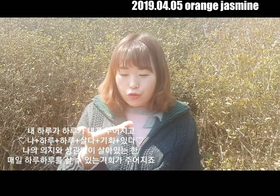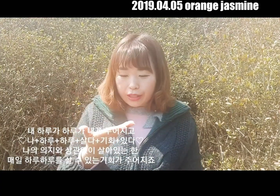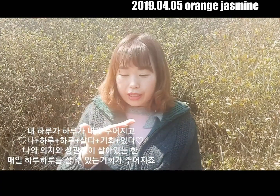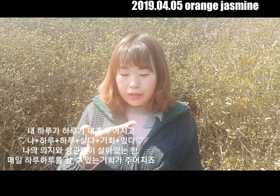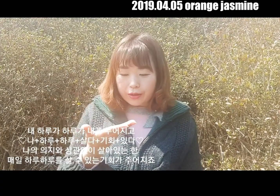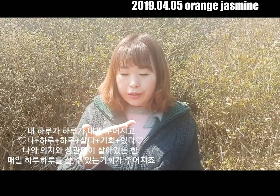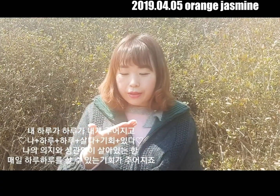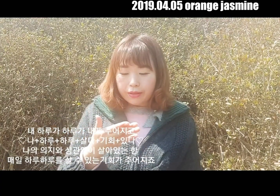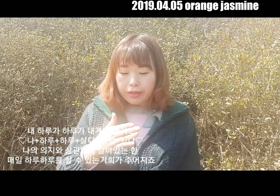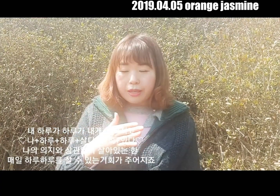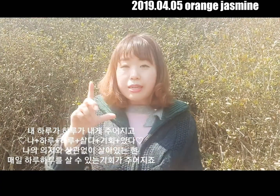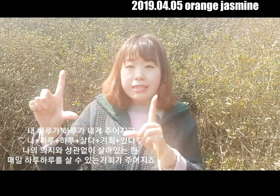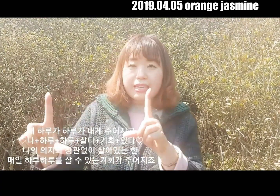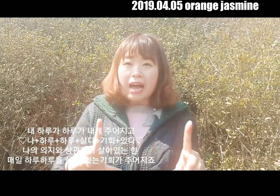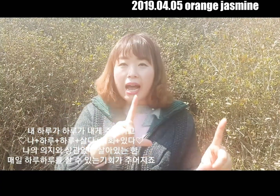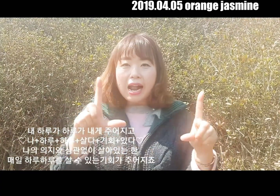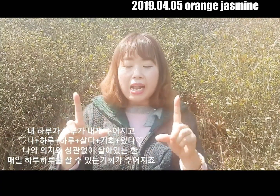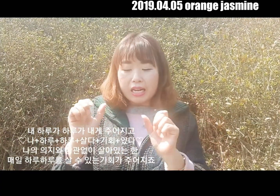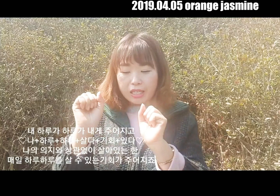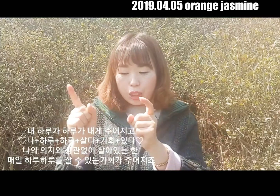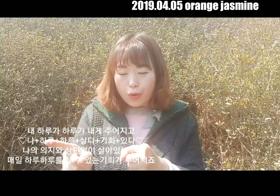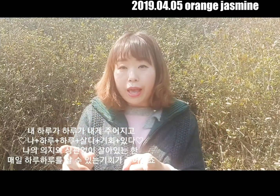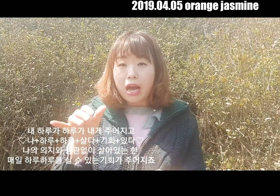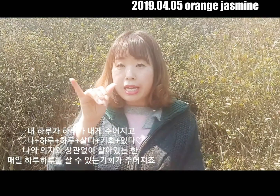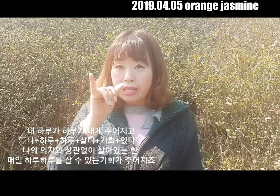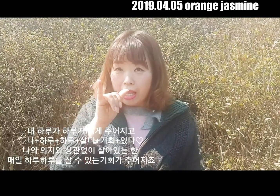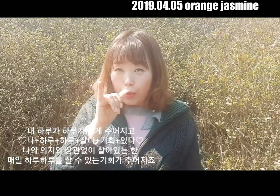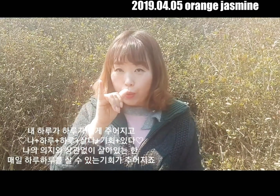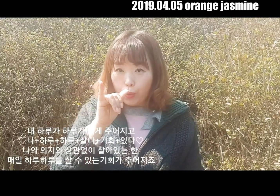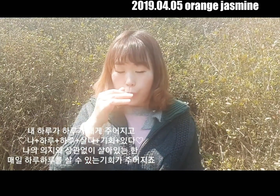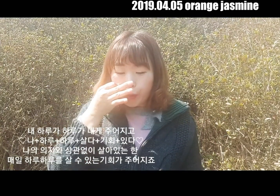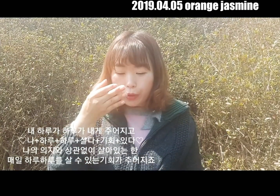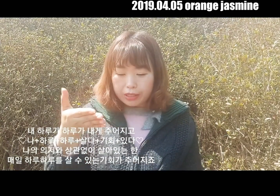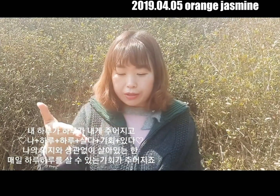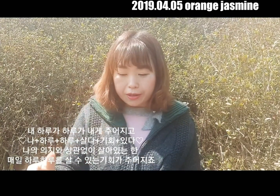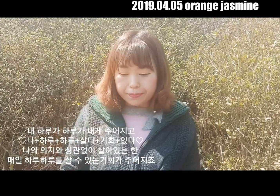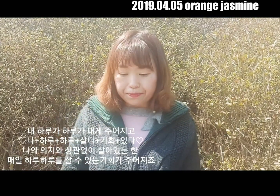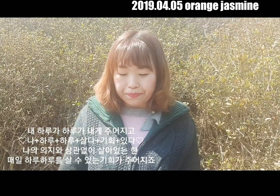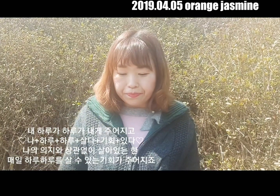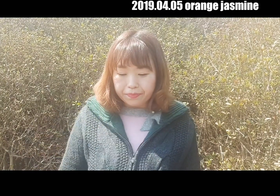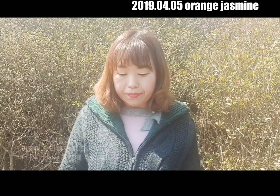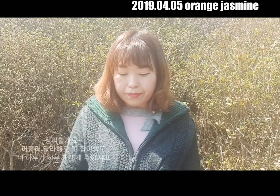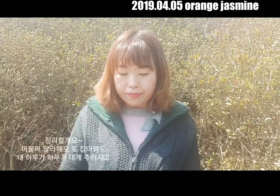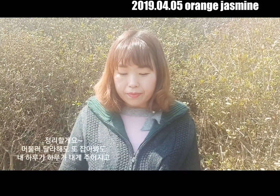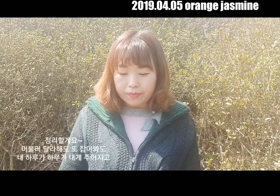나한테 주어지는 거를 살 기회가 있다고 표현했어요.